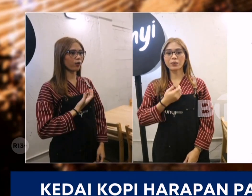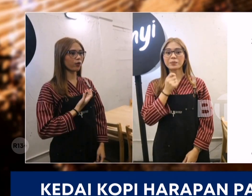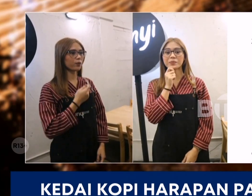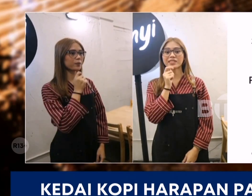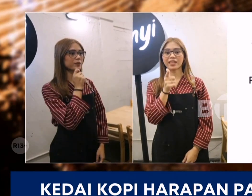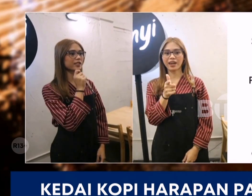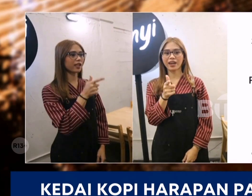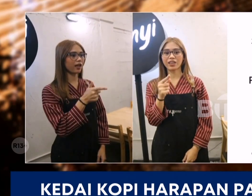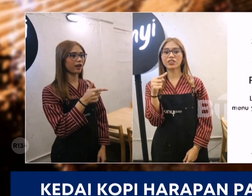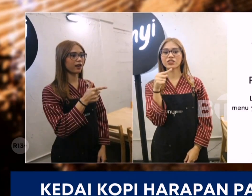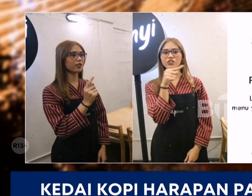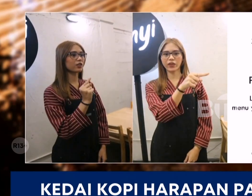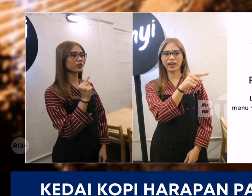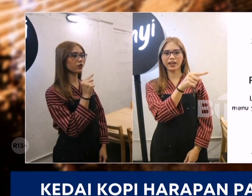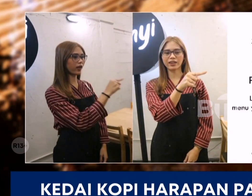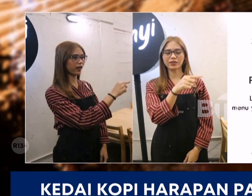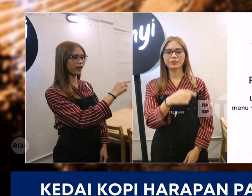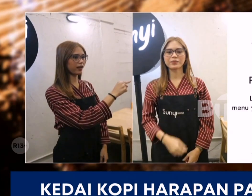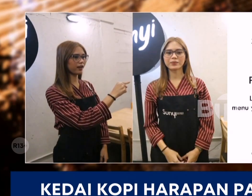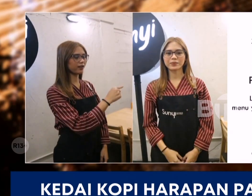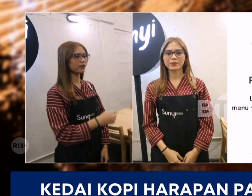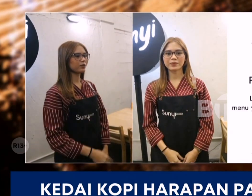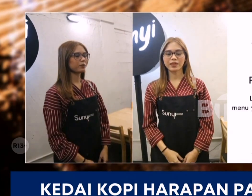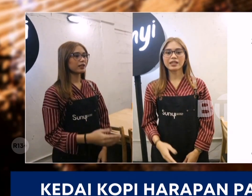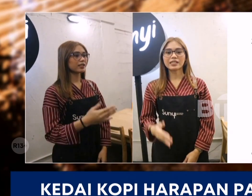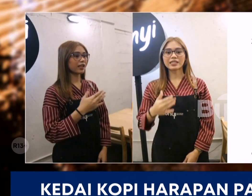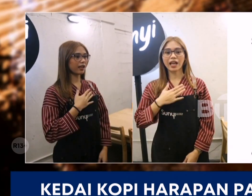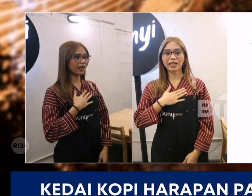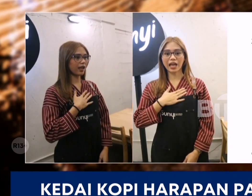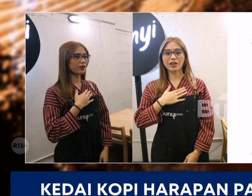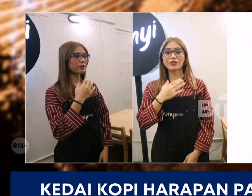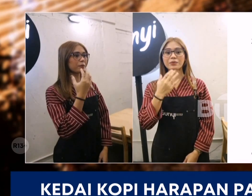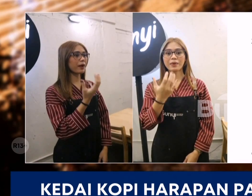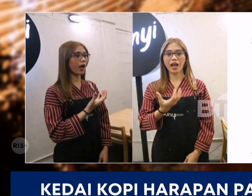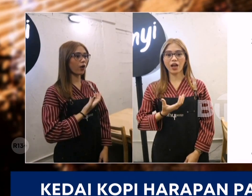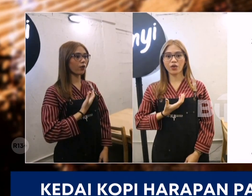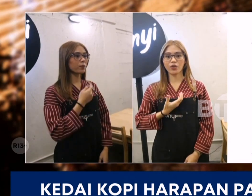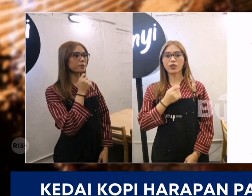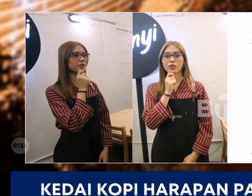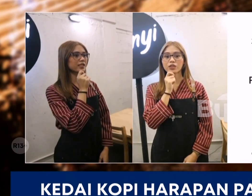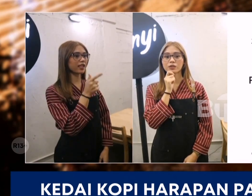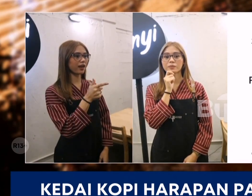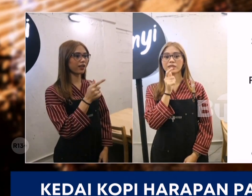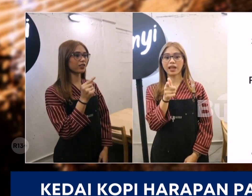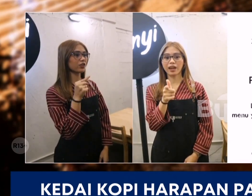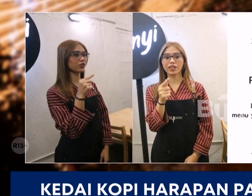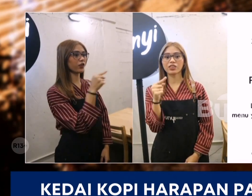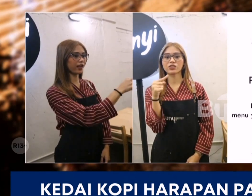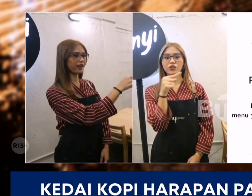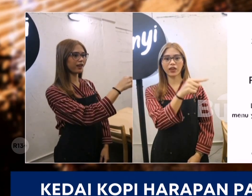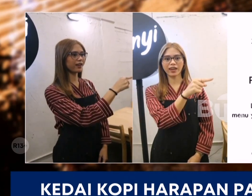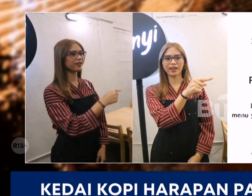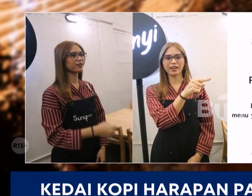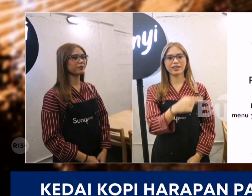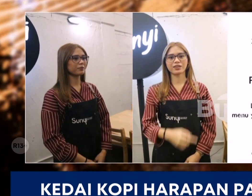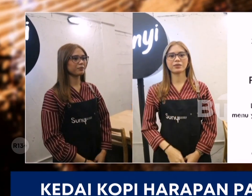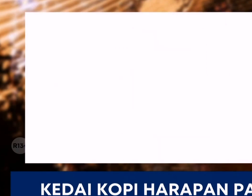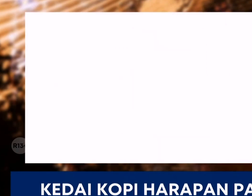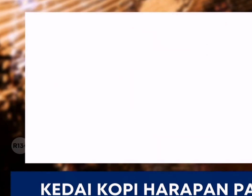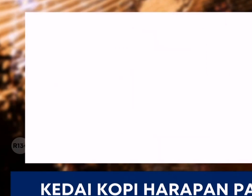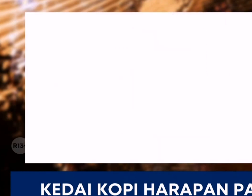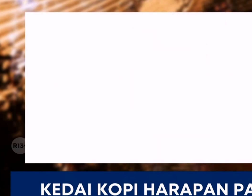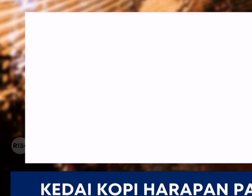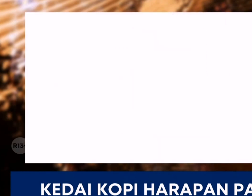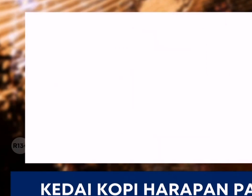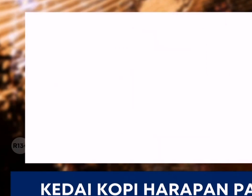membuat stigma. Karena stigma itu sebenarnya dibentuk juga karena kita yang tidak mau belajar, kita yang terlalu menilai negatif. Maka dari itu, saya pengen